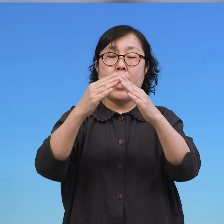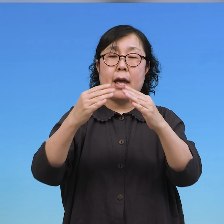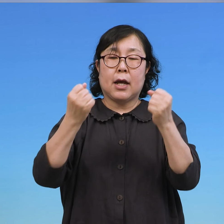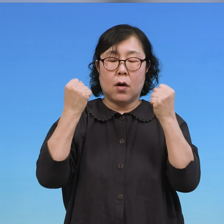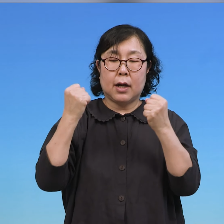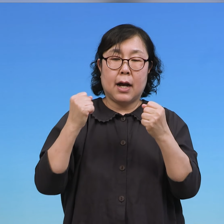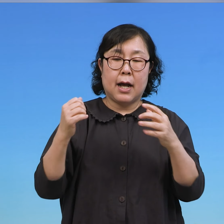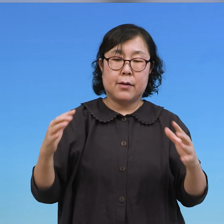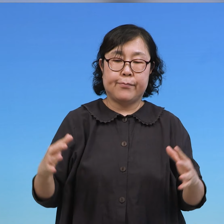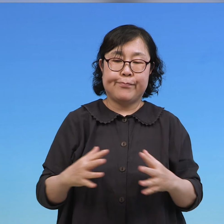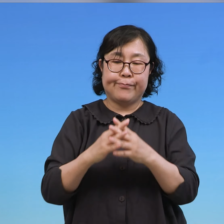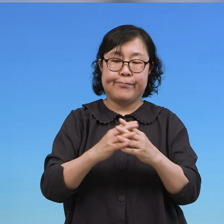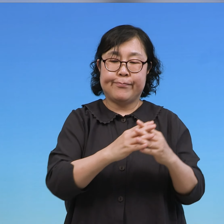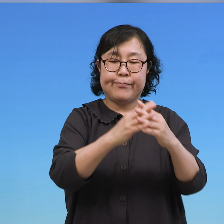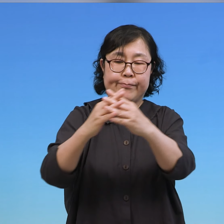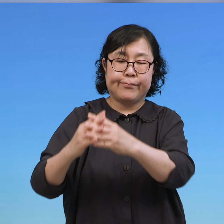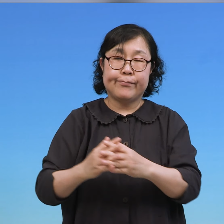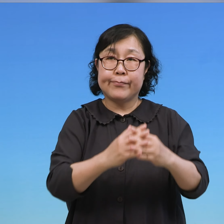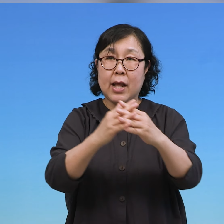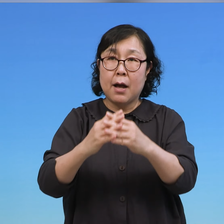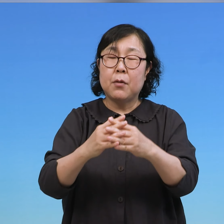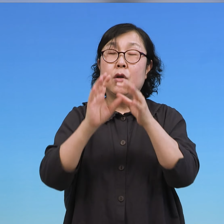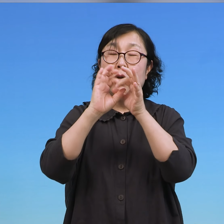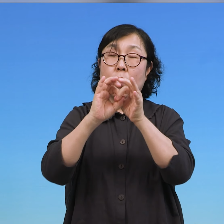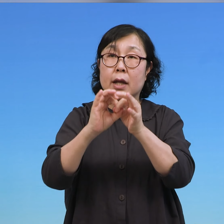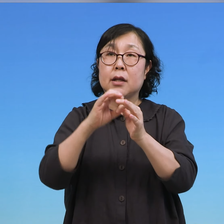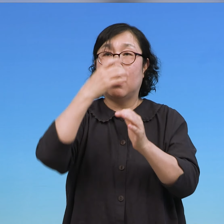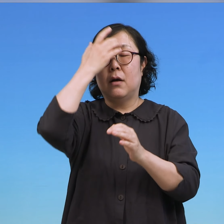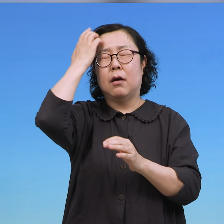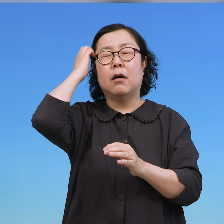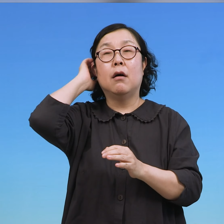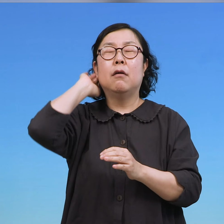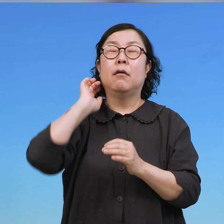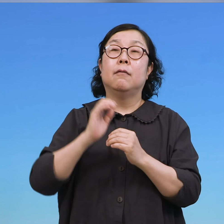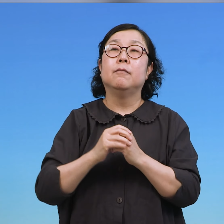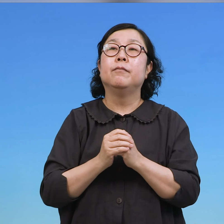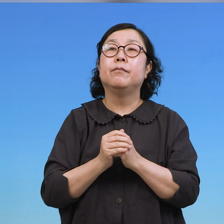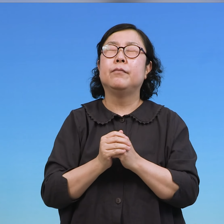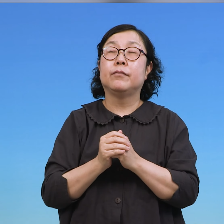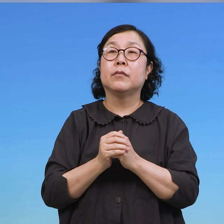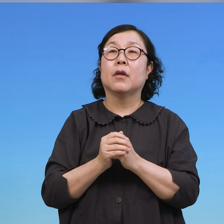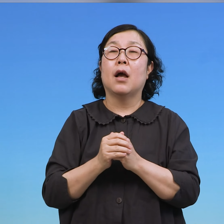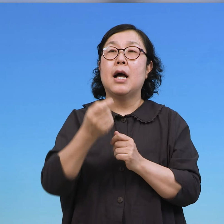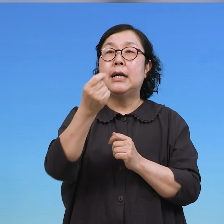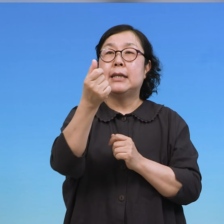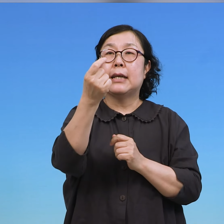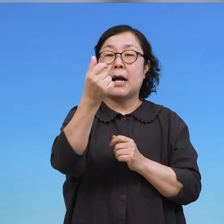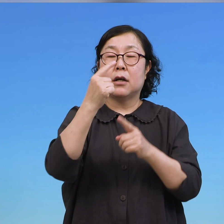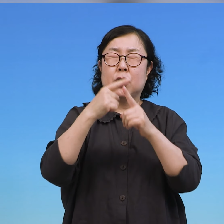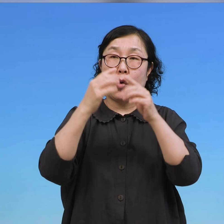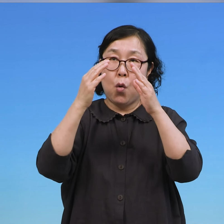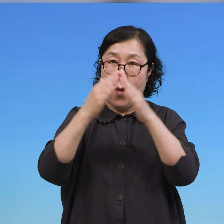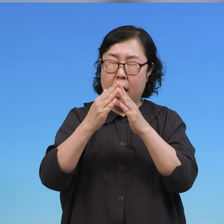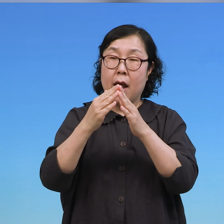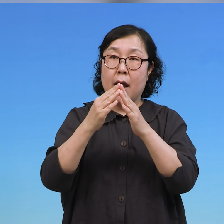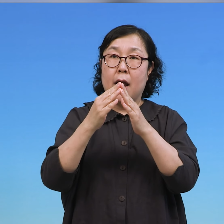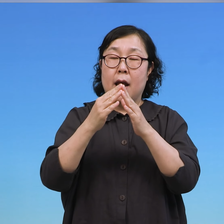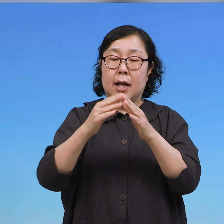건강한 연합을 통하여 미력하지만 한국교회적 선기자, 특히 작은 교회, 미자리 교회,